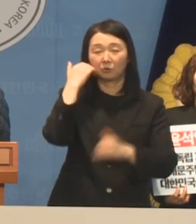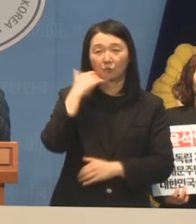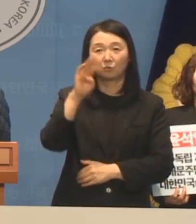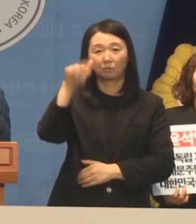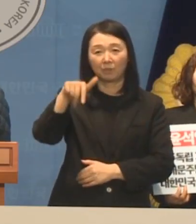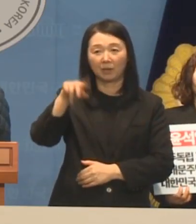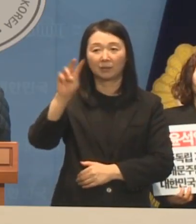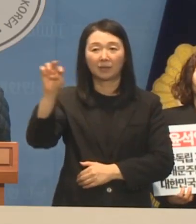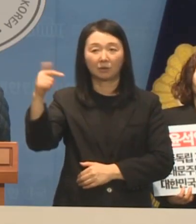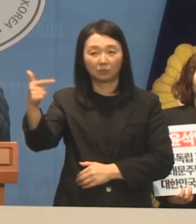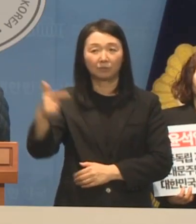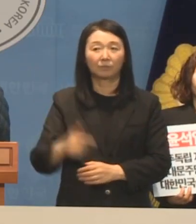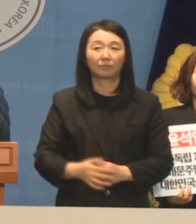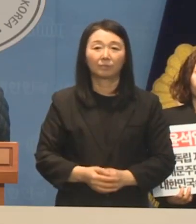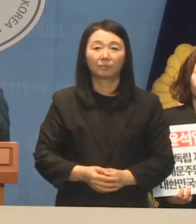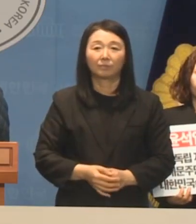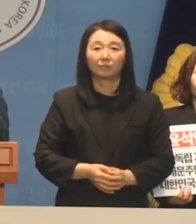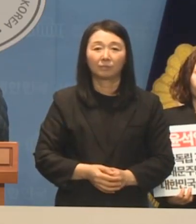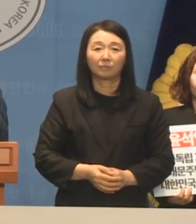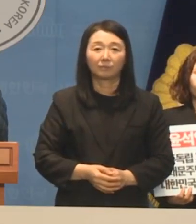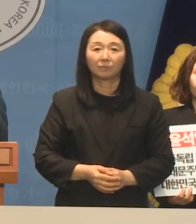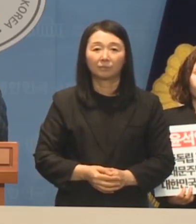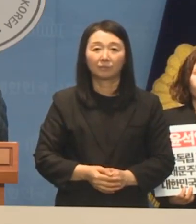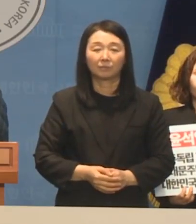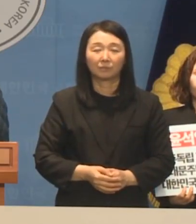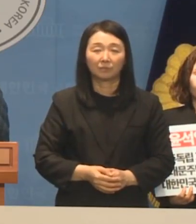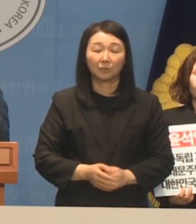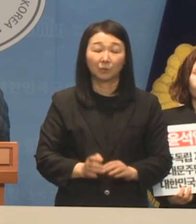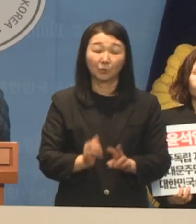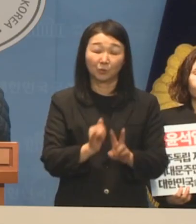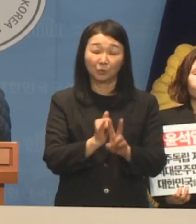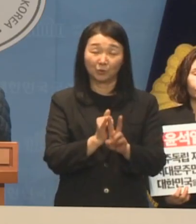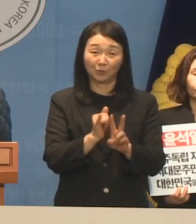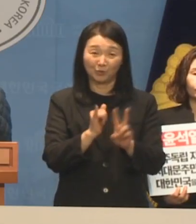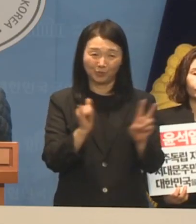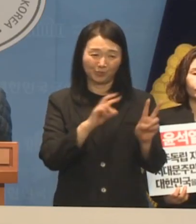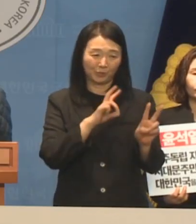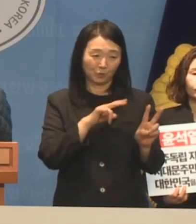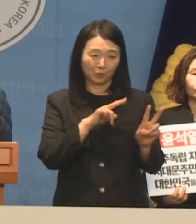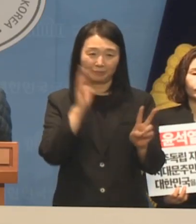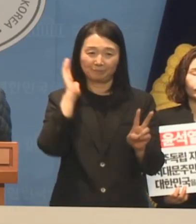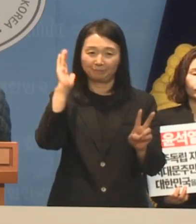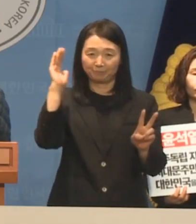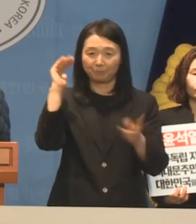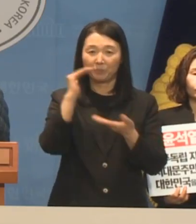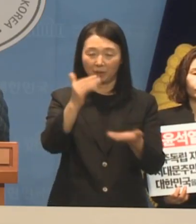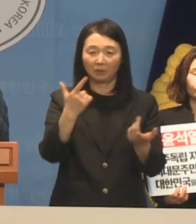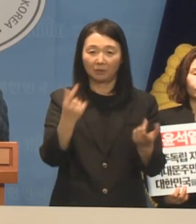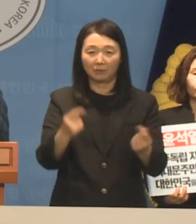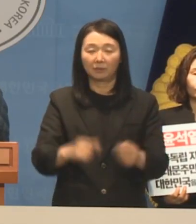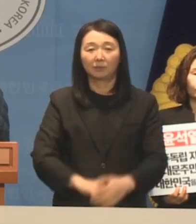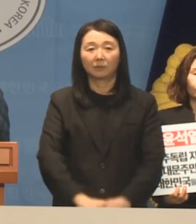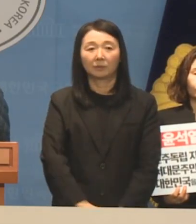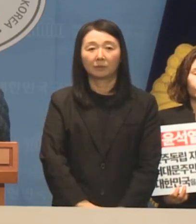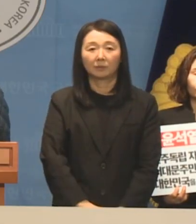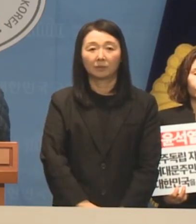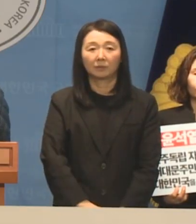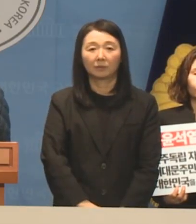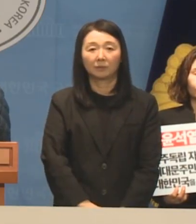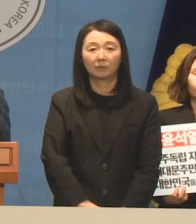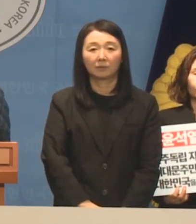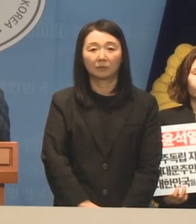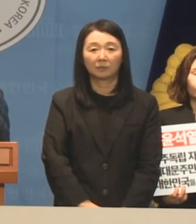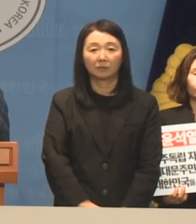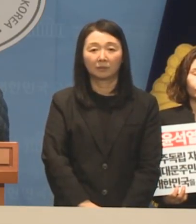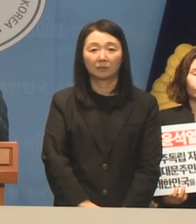박사훈이라고 합니다. 조금 전에 두 분 의원님들께서도 말씀을 하셨고